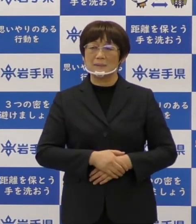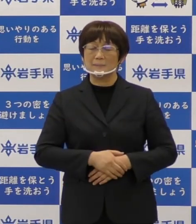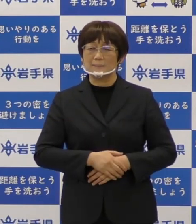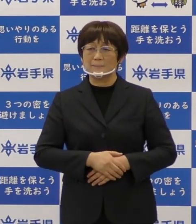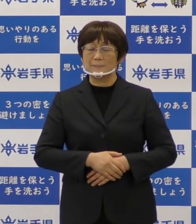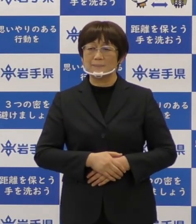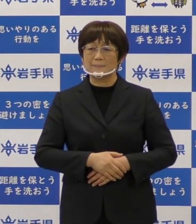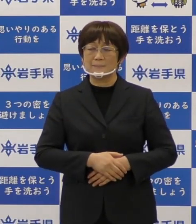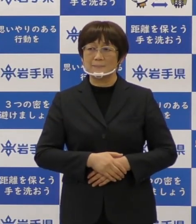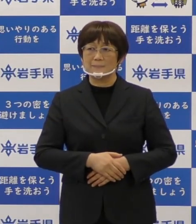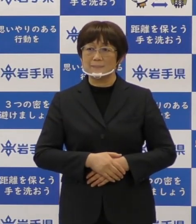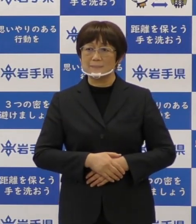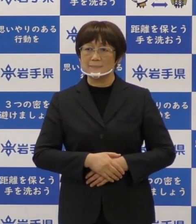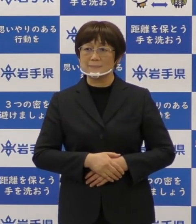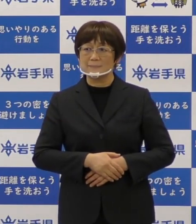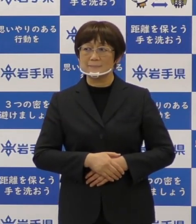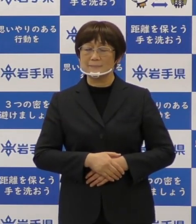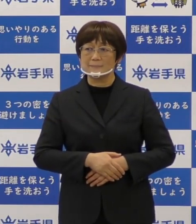そして、